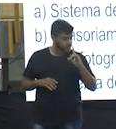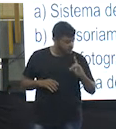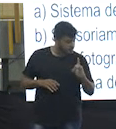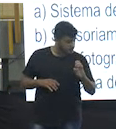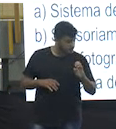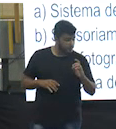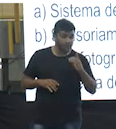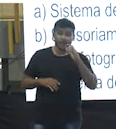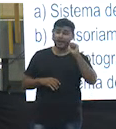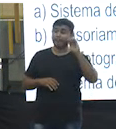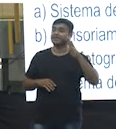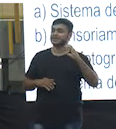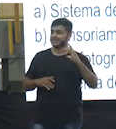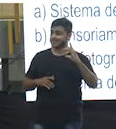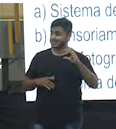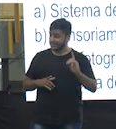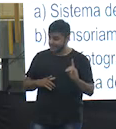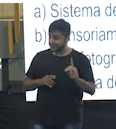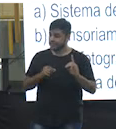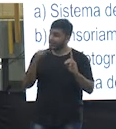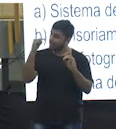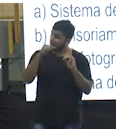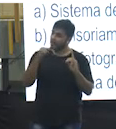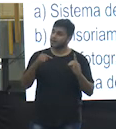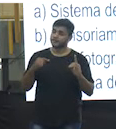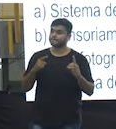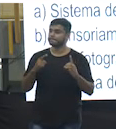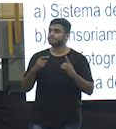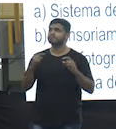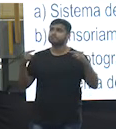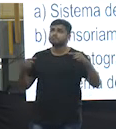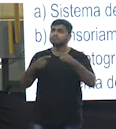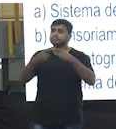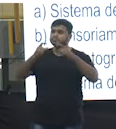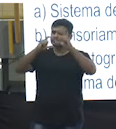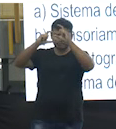geotecnologia referenciada na charge.